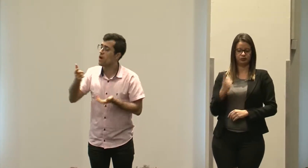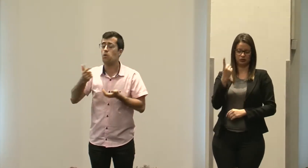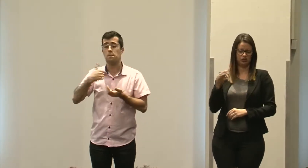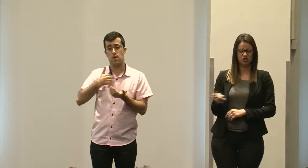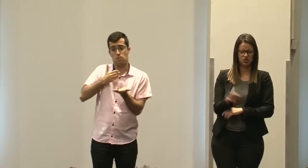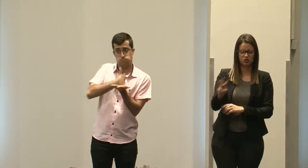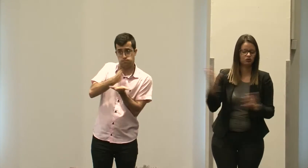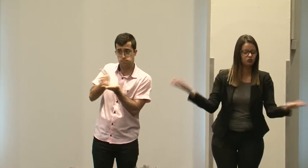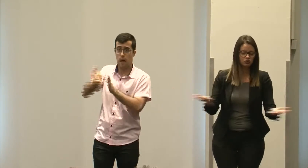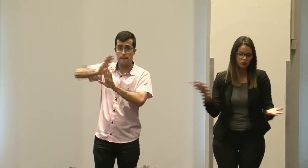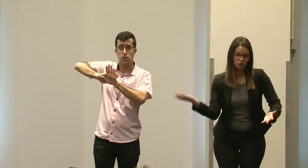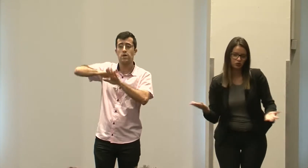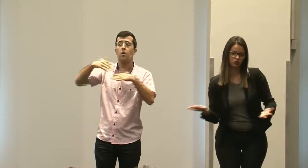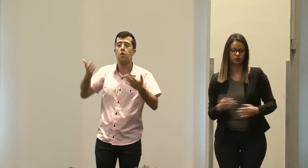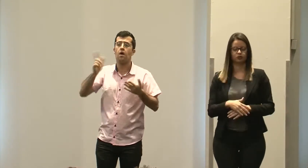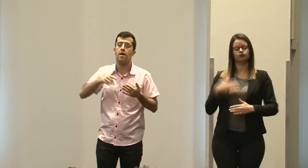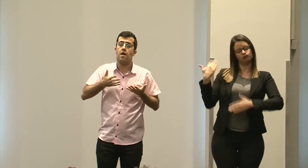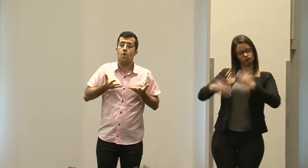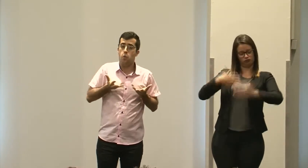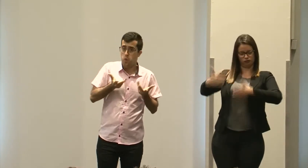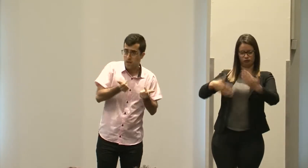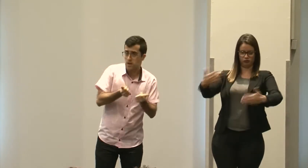Metodologia de pesquisa.